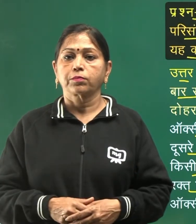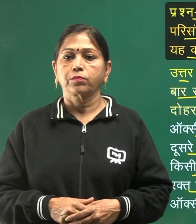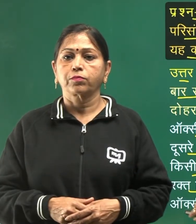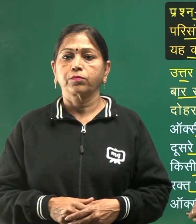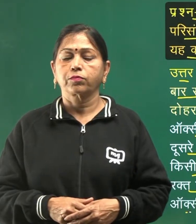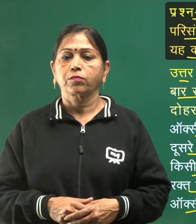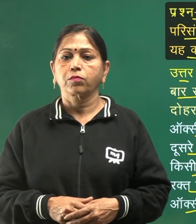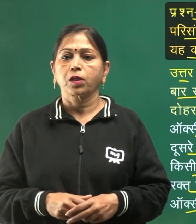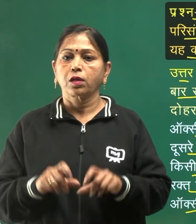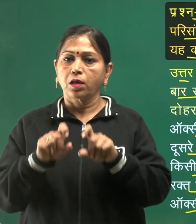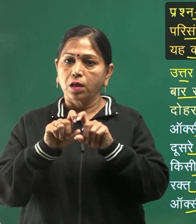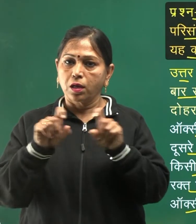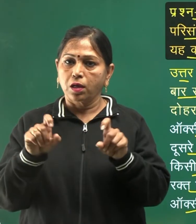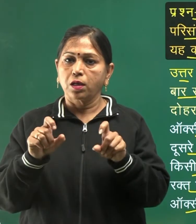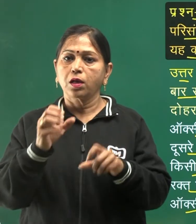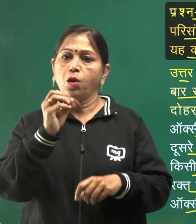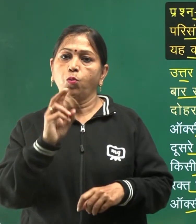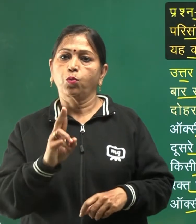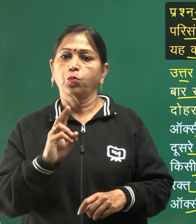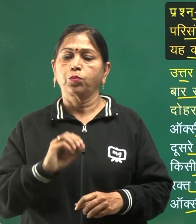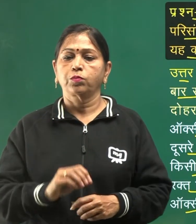शुद्ध ऑक्सीजन